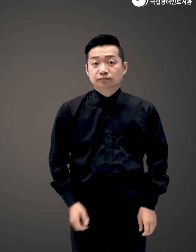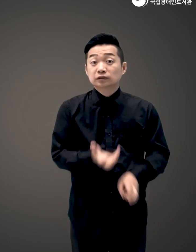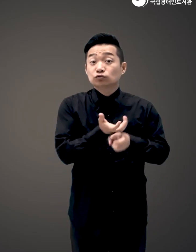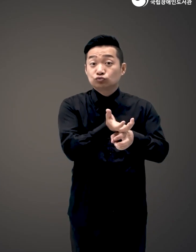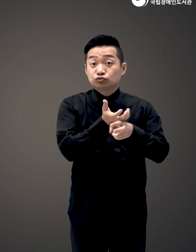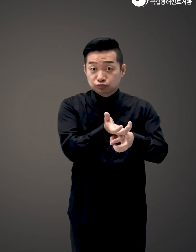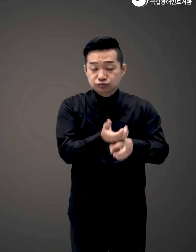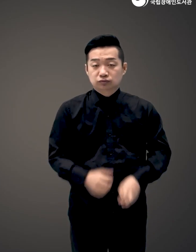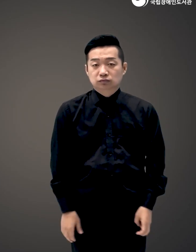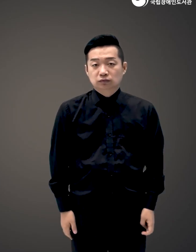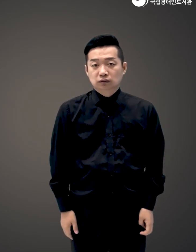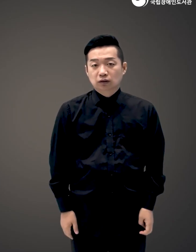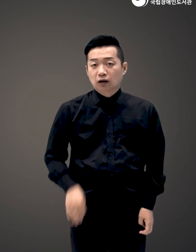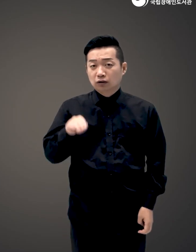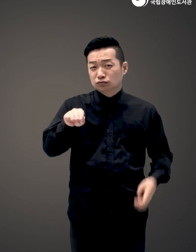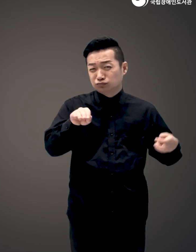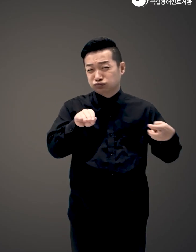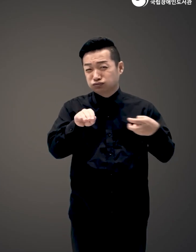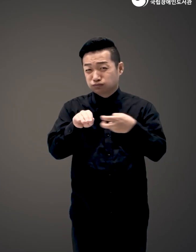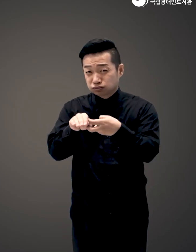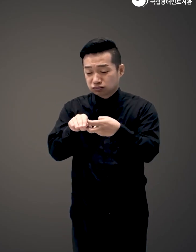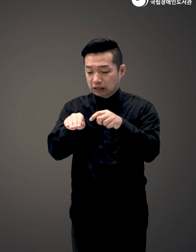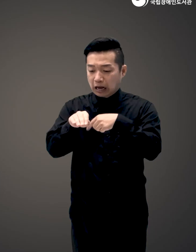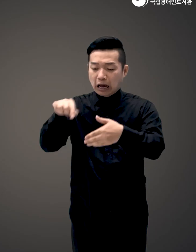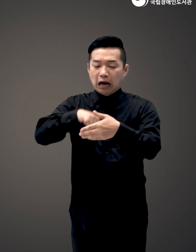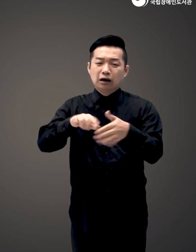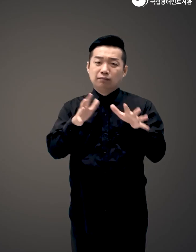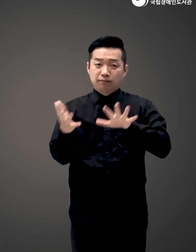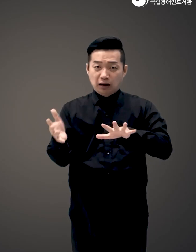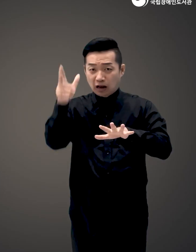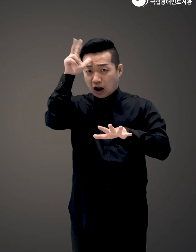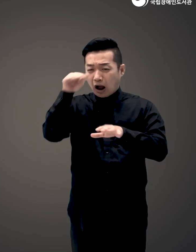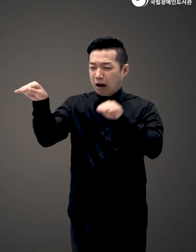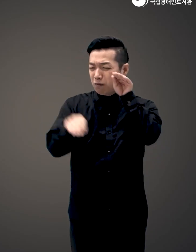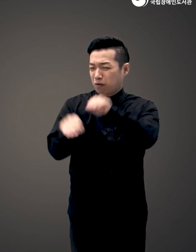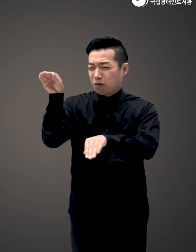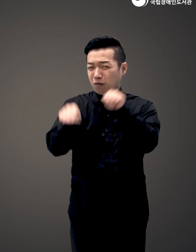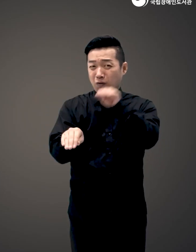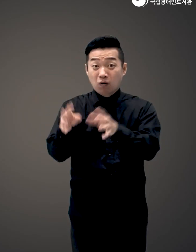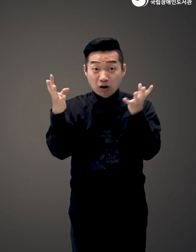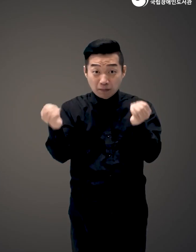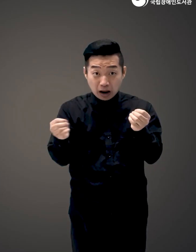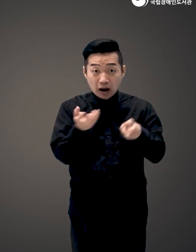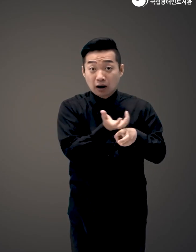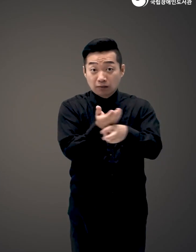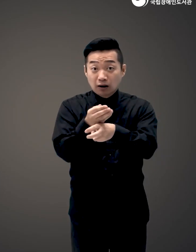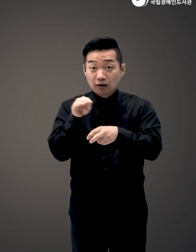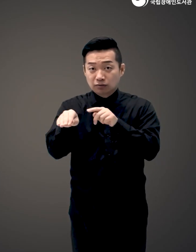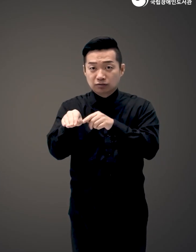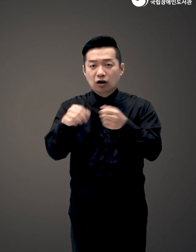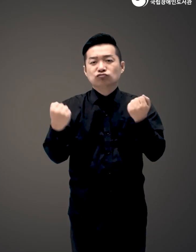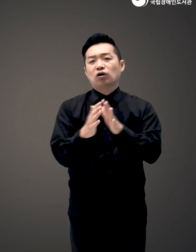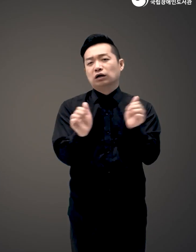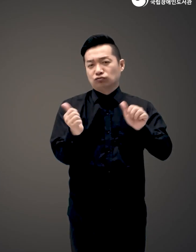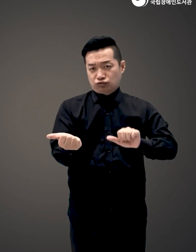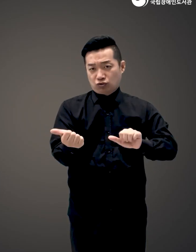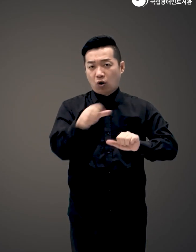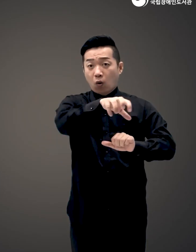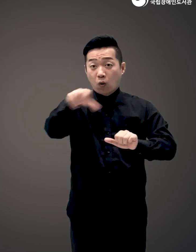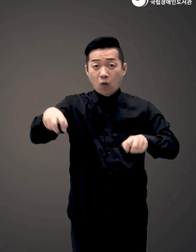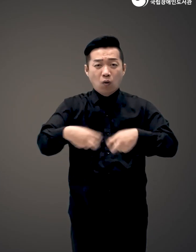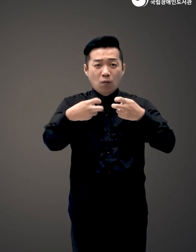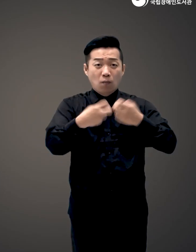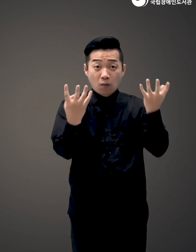있어? 화물차가 도로를 덮쳐서 탑승자 전원 사망, 경찰차만 수십 대. 화물차 들이받은 승용차 운전자